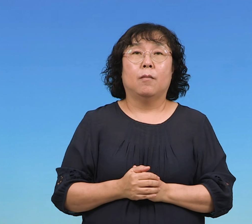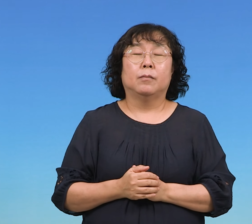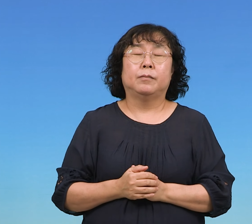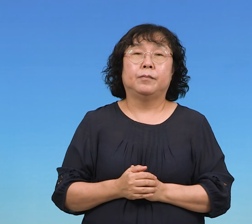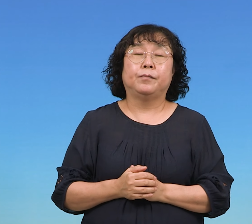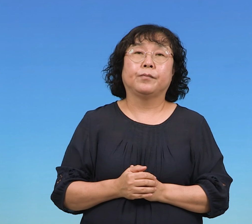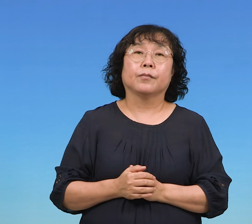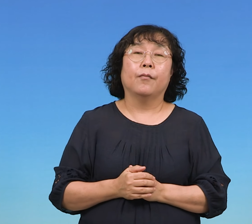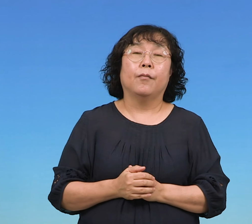의미합니까?